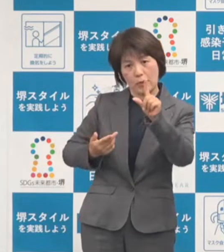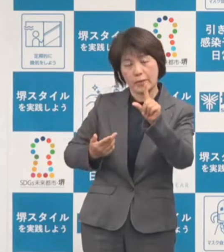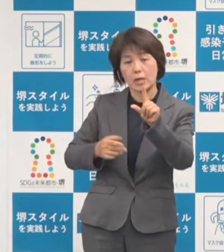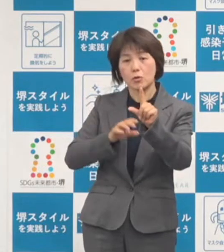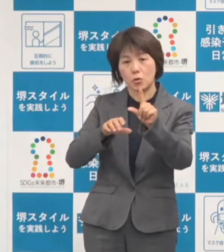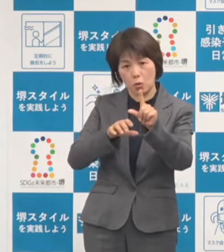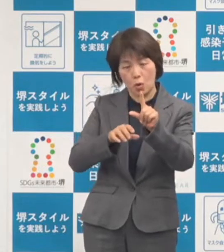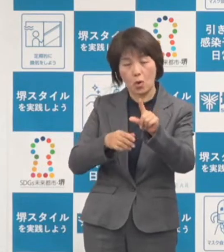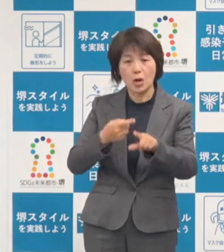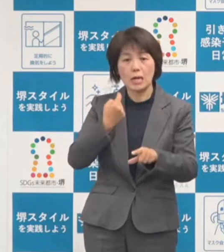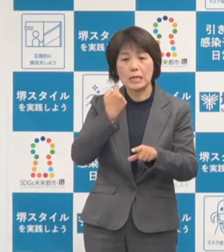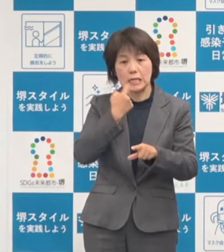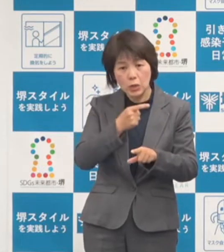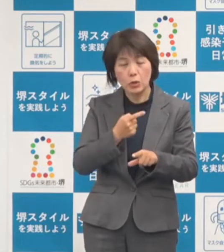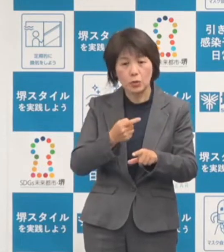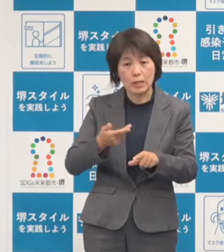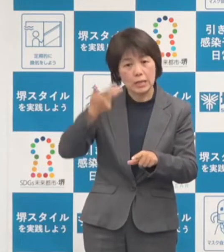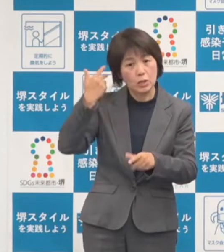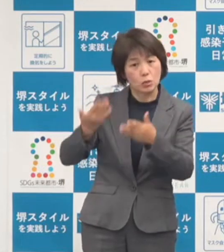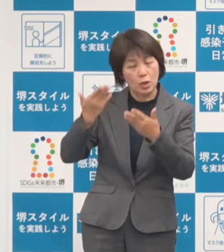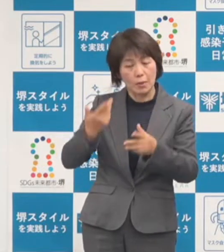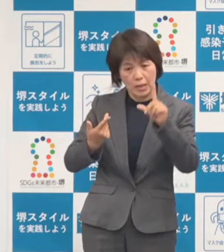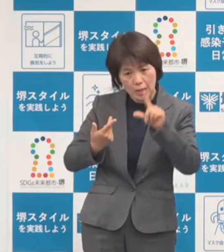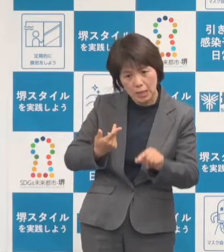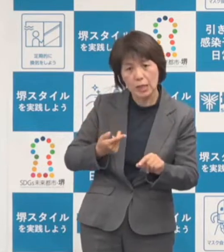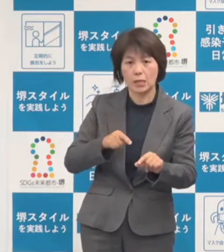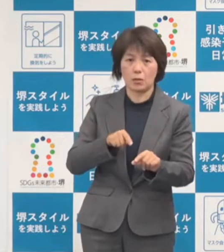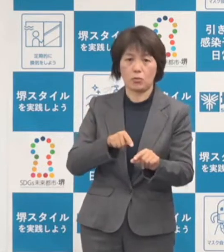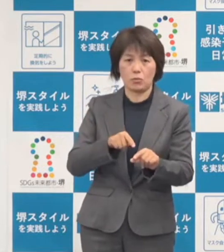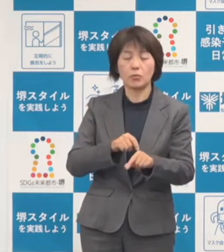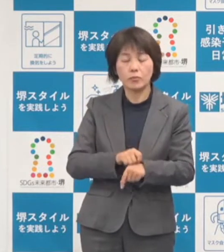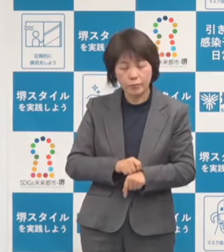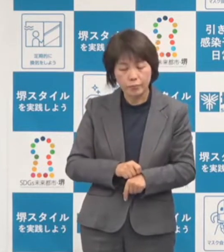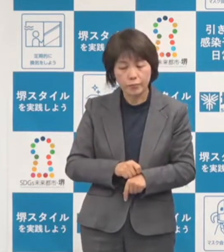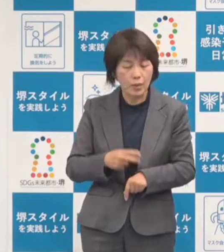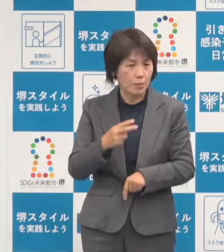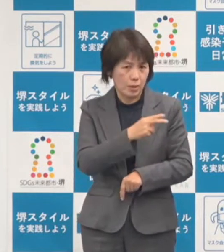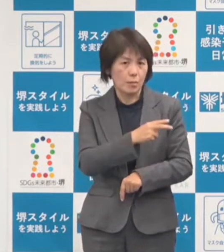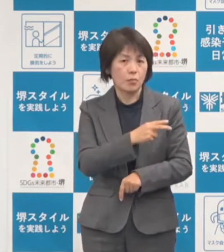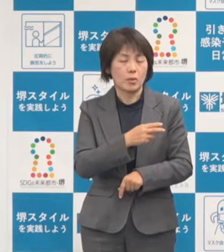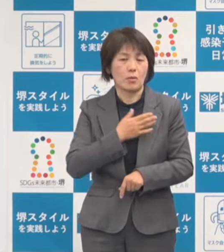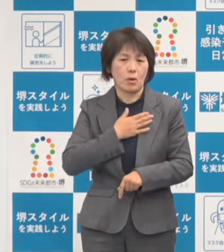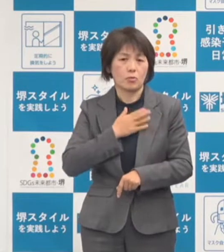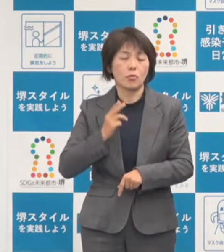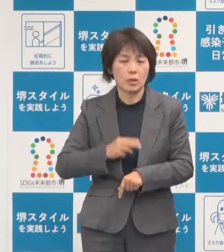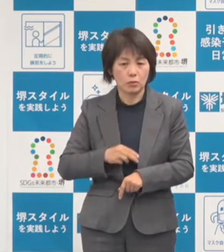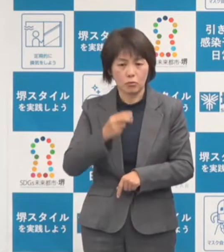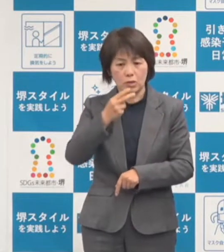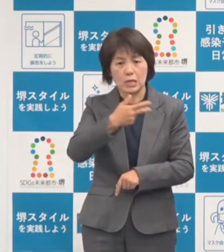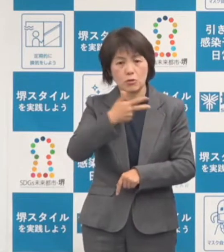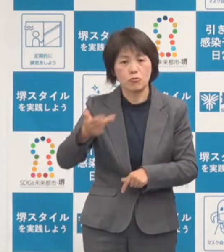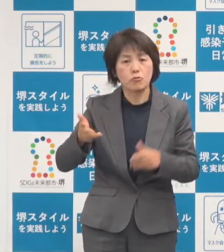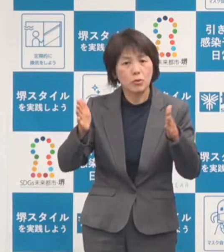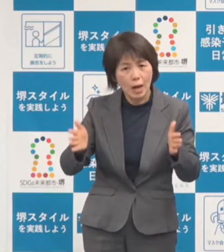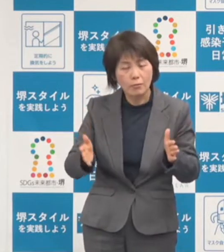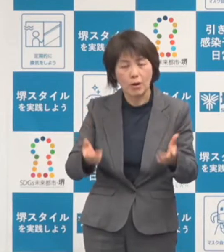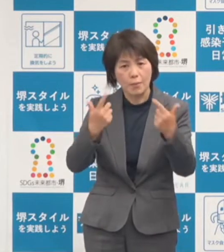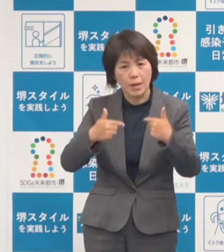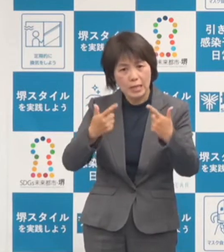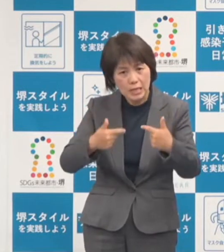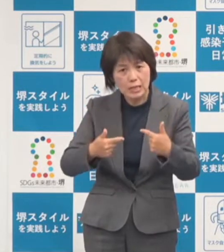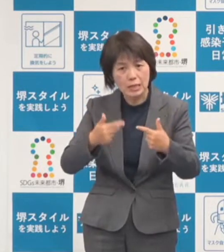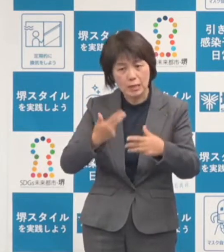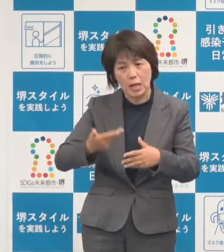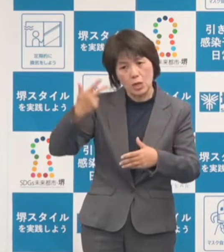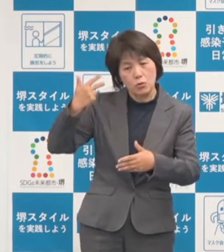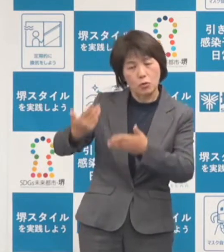そして白いところが前週比を下回っているという状況です。ご覧いただいて分かるとおり、この2週間、毎日、前